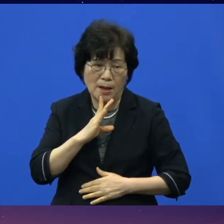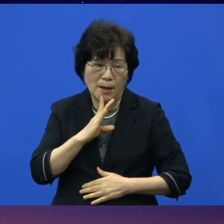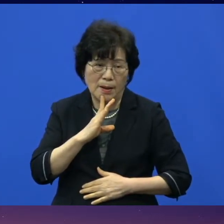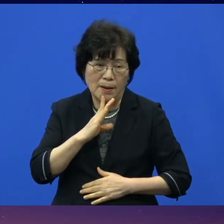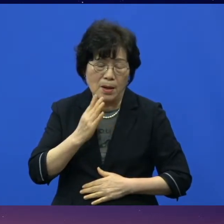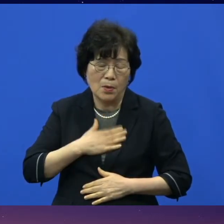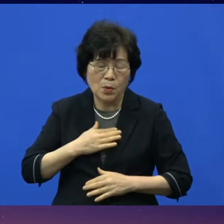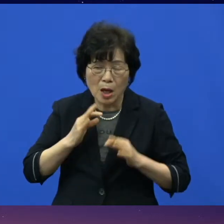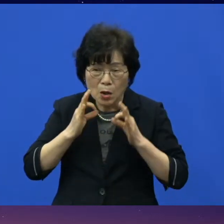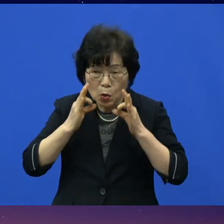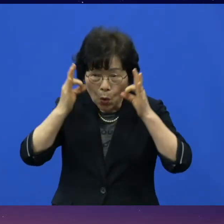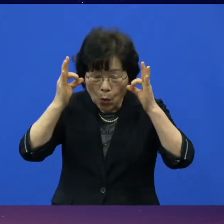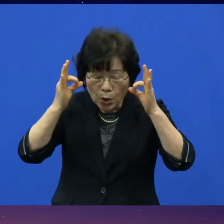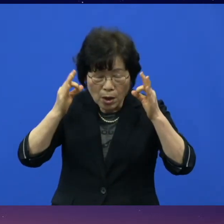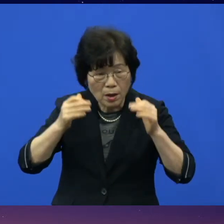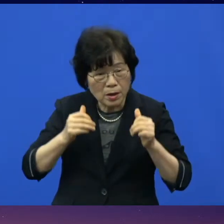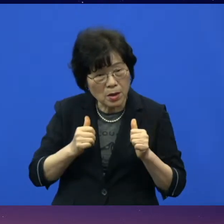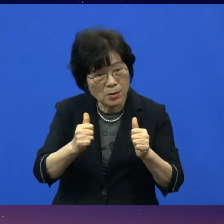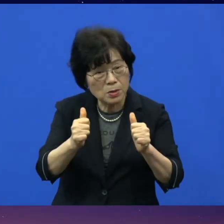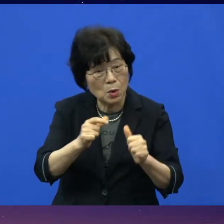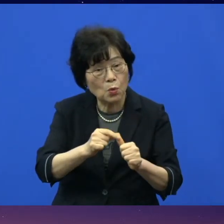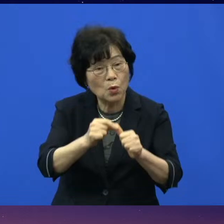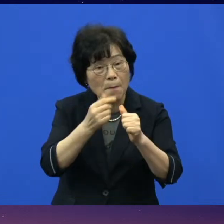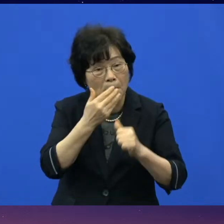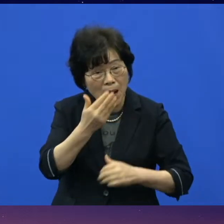우리의 노력이나 우리의 열심으로는 불가능해요.